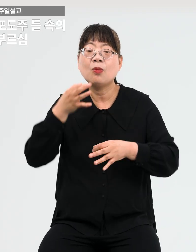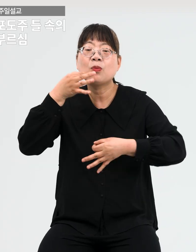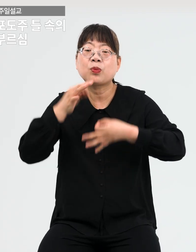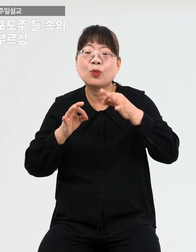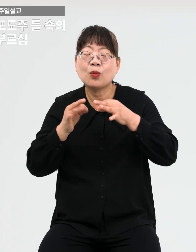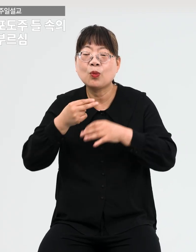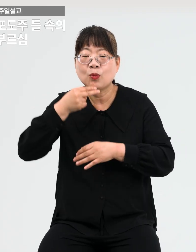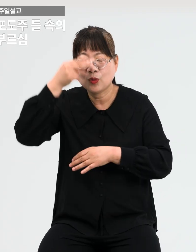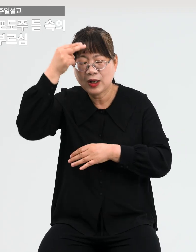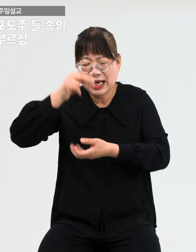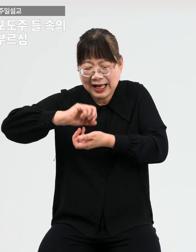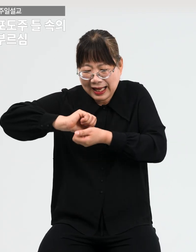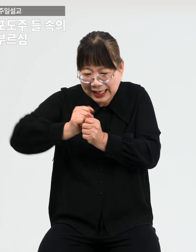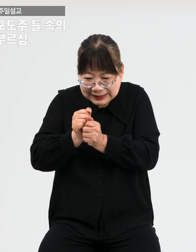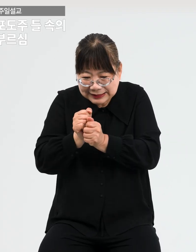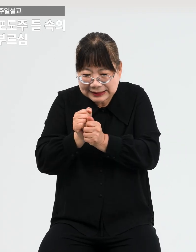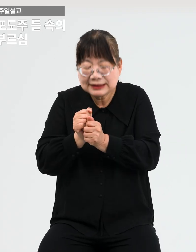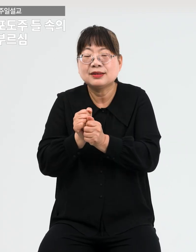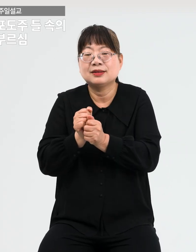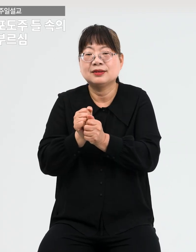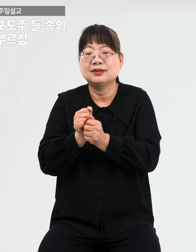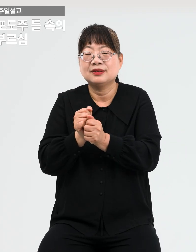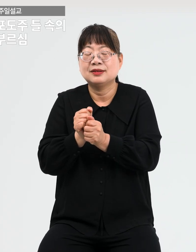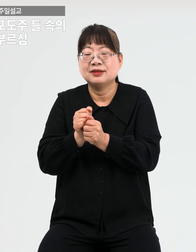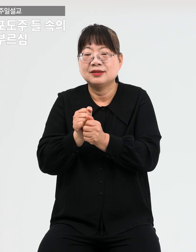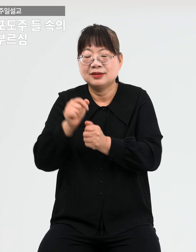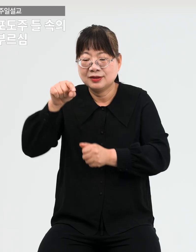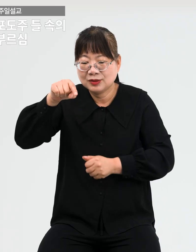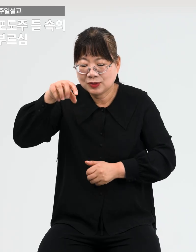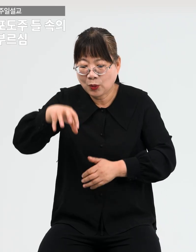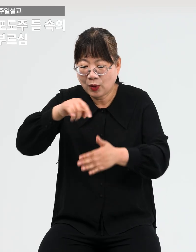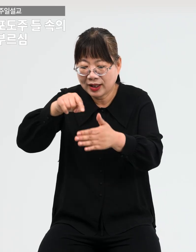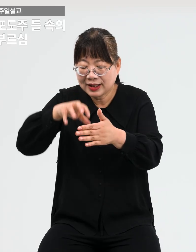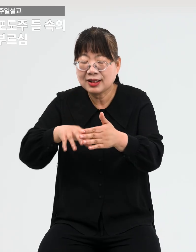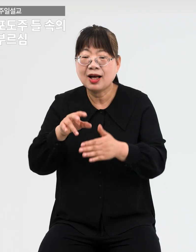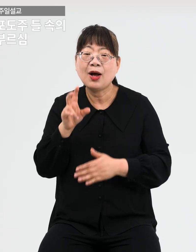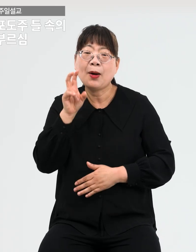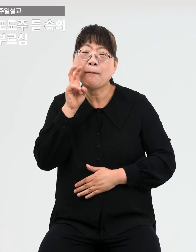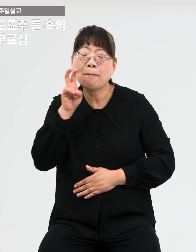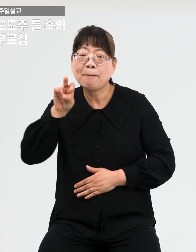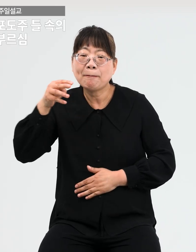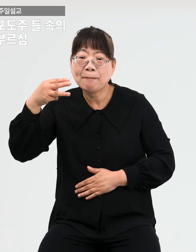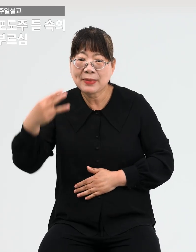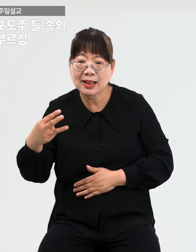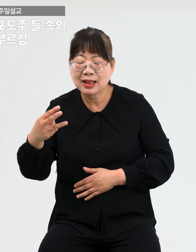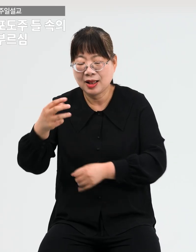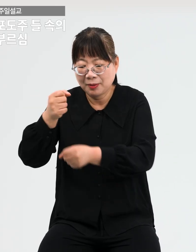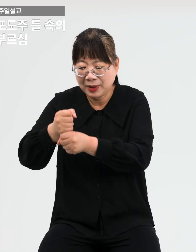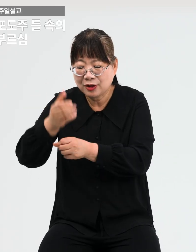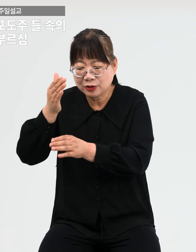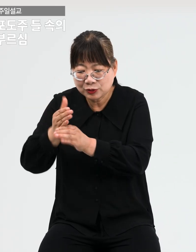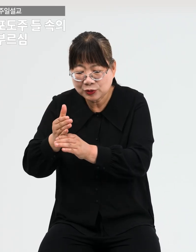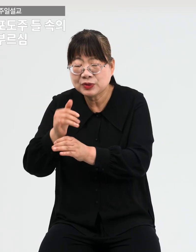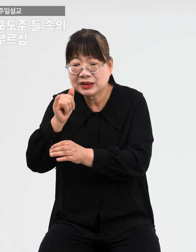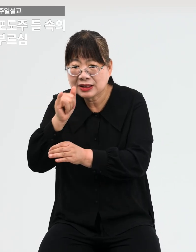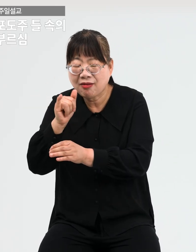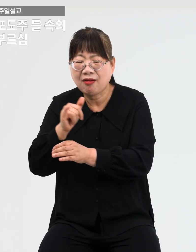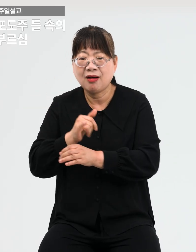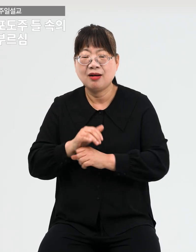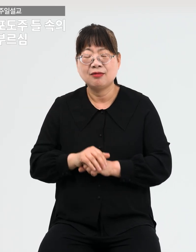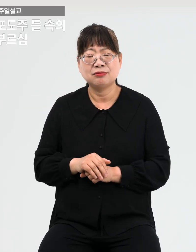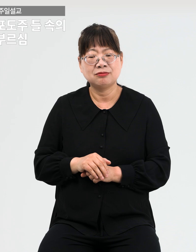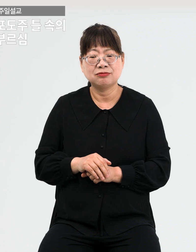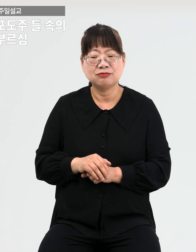포도주 짜는 틀 안에서 밀타작을 하고 있어요. 이런